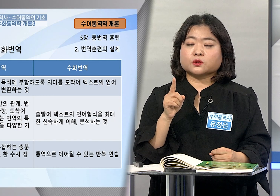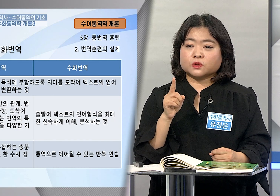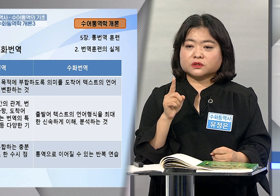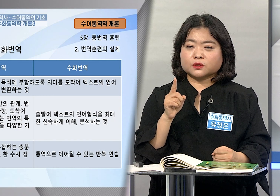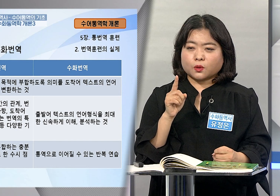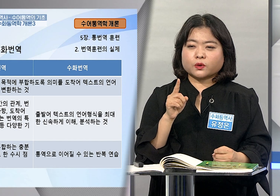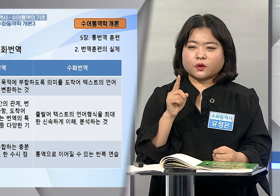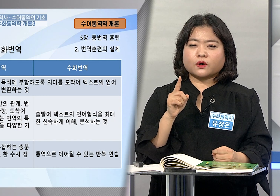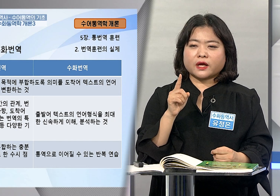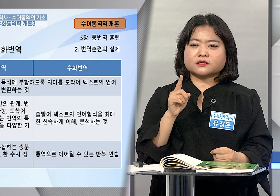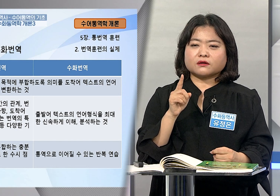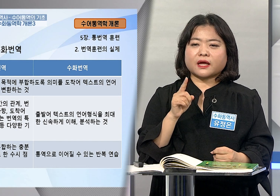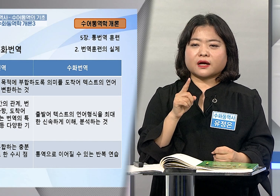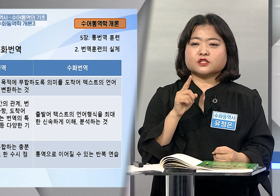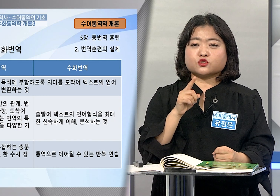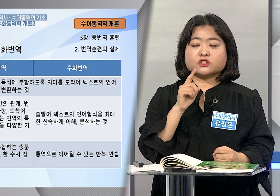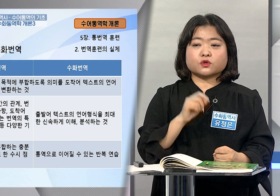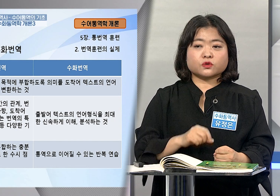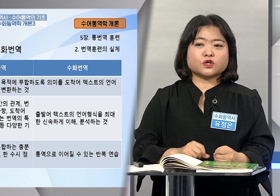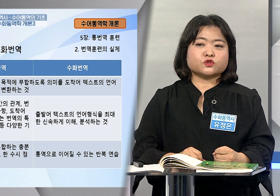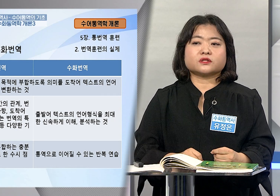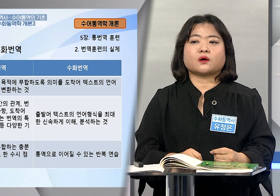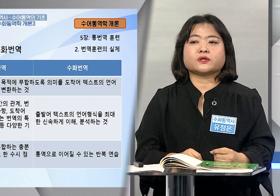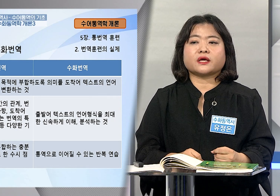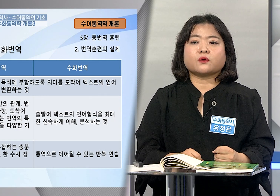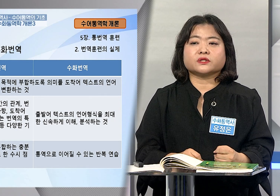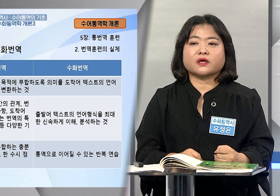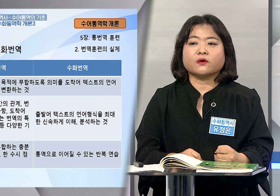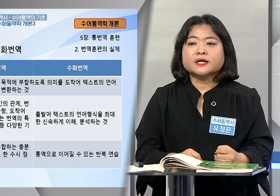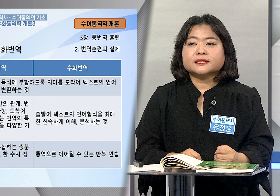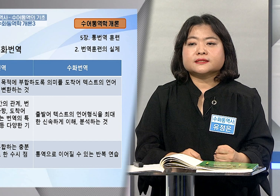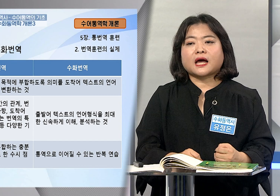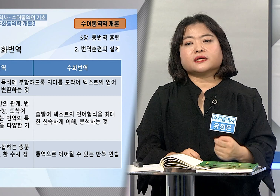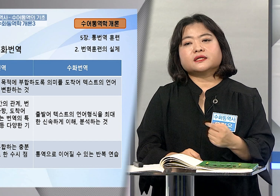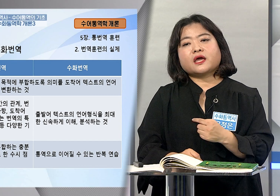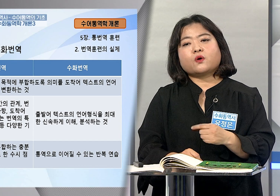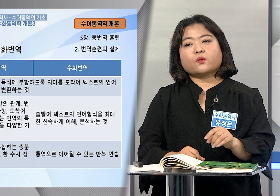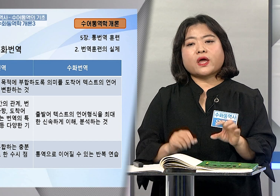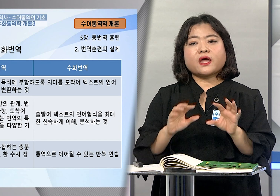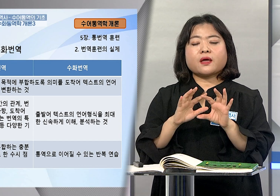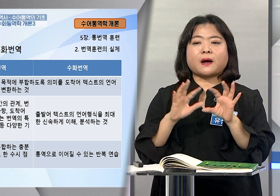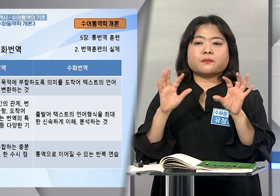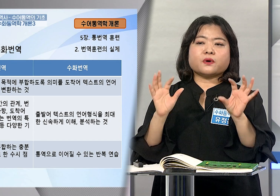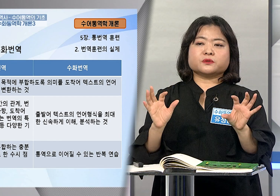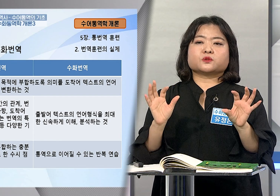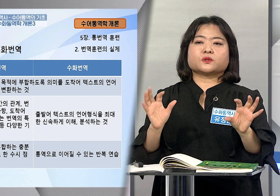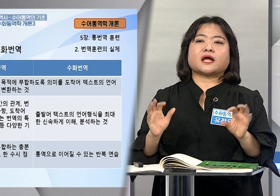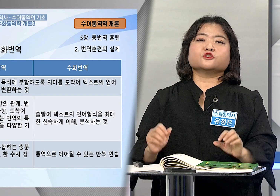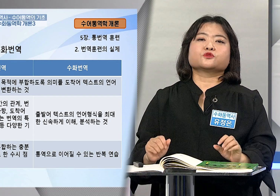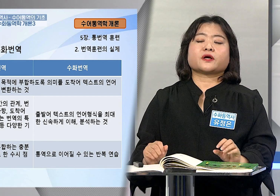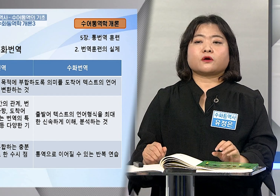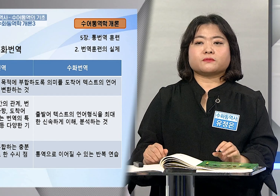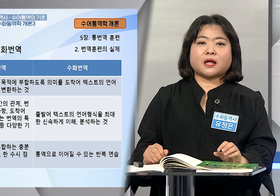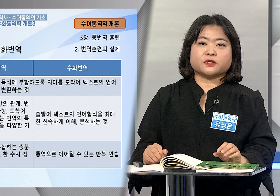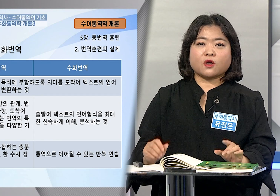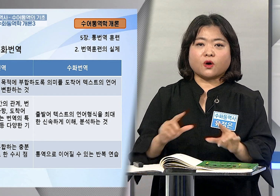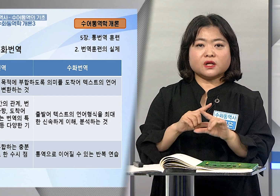정도 등을 고려해서 다양한 기준이 적용될 수 있다고 얘기하고 있는데요. 자, 이게요. 왜 방법이 또 다를 수밖에 없냐면요.